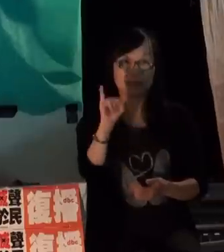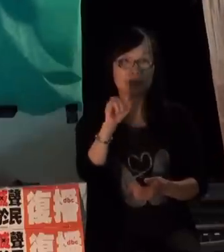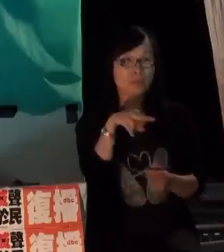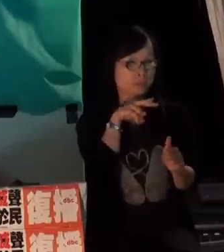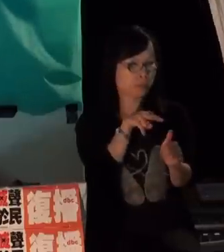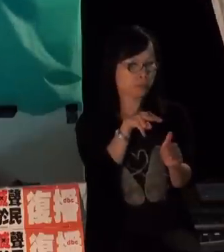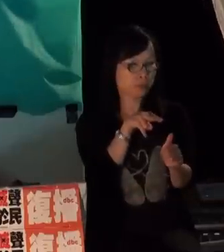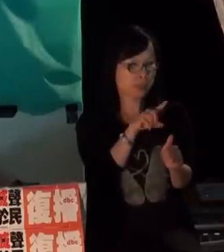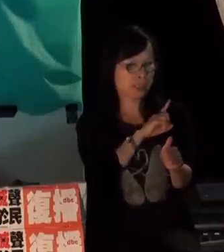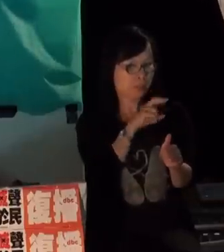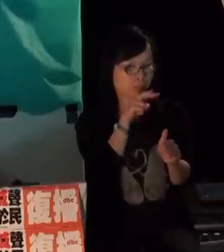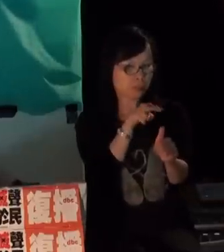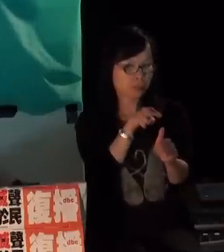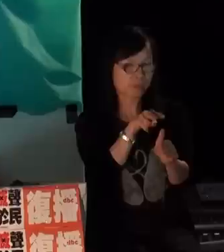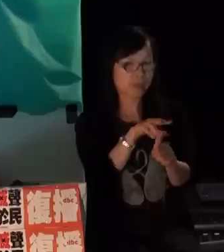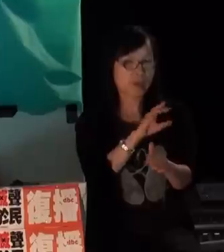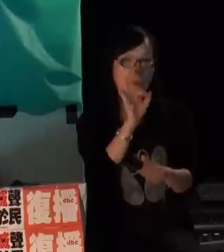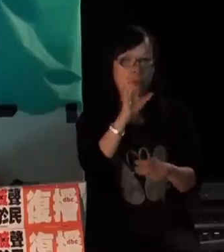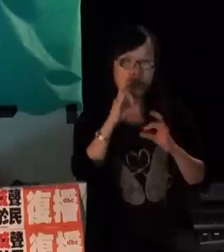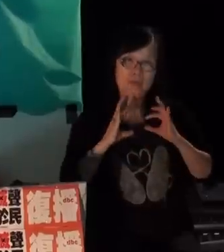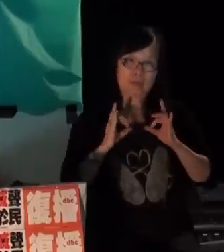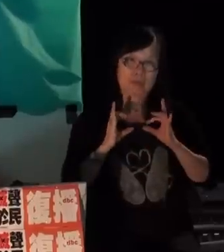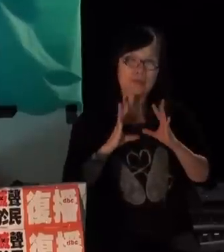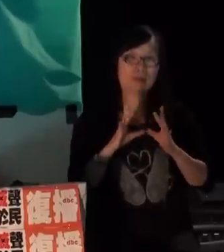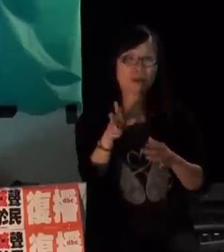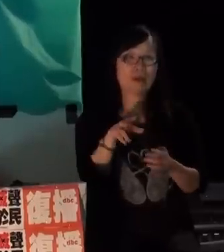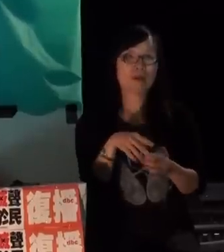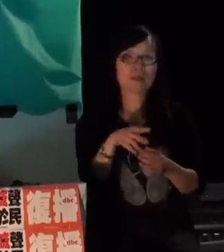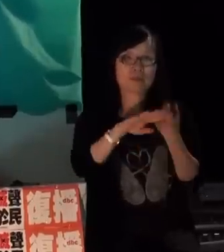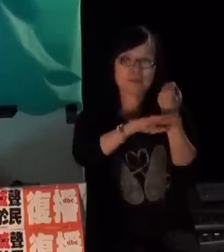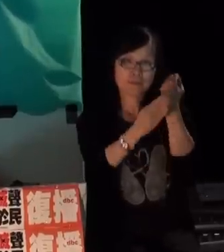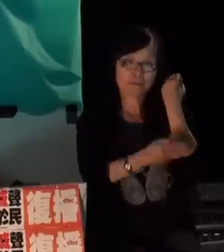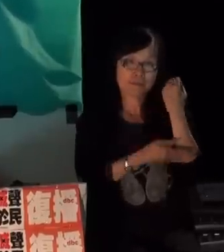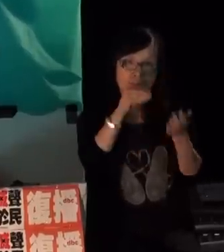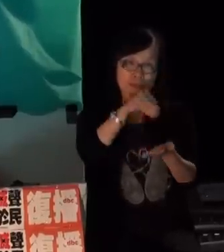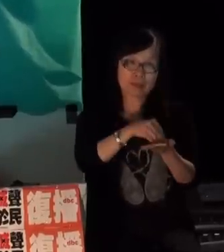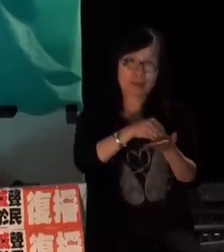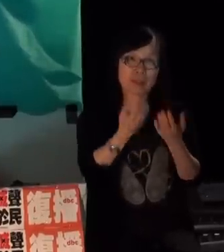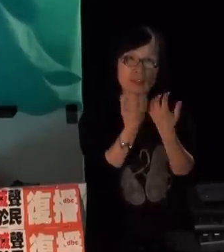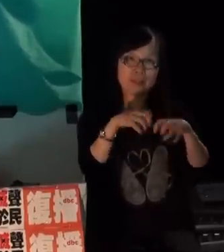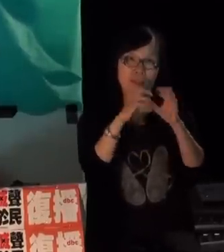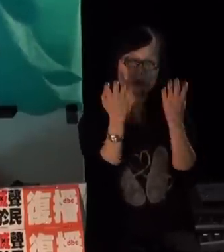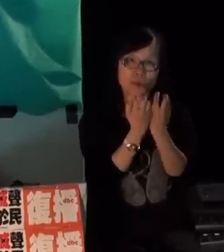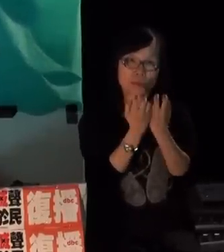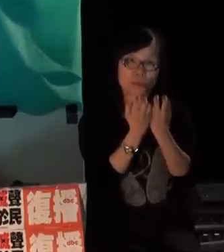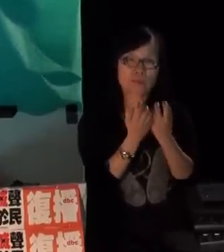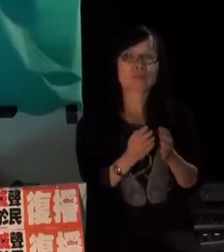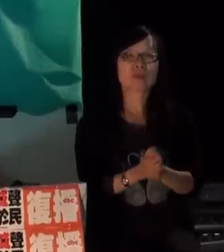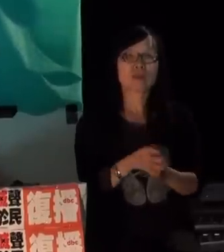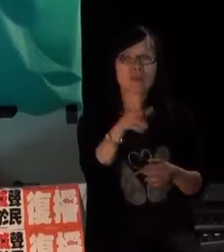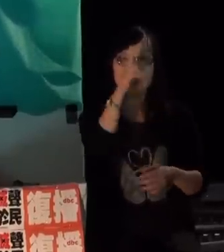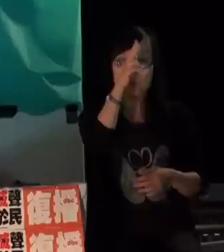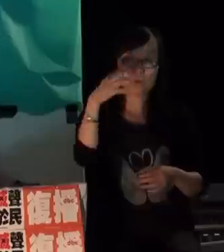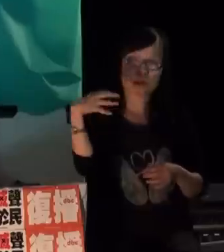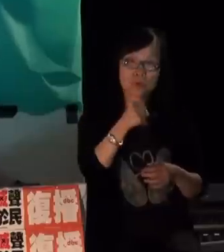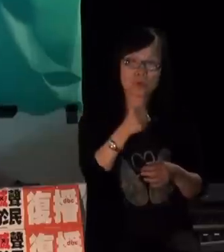管嘅嘢，唔好講話一個私人機構，譬如而家你一個法定機構或者政府嘅上級對下級，就講阿局長，如果